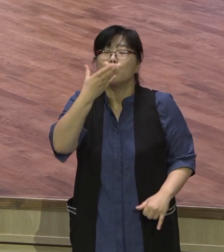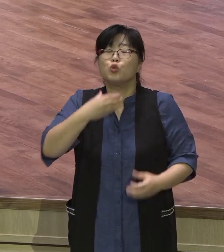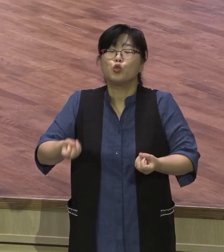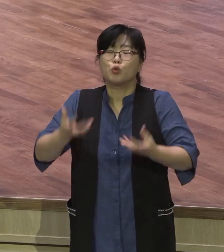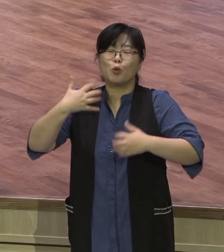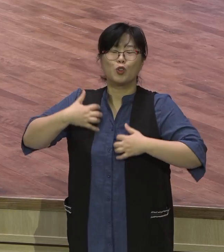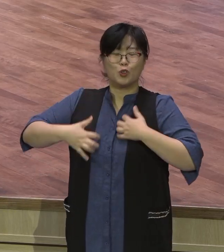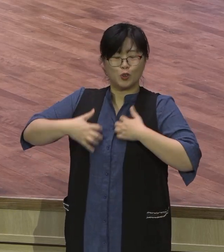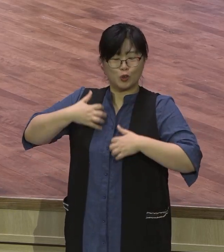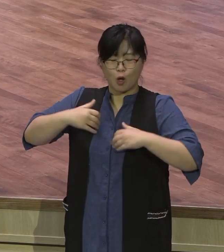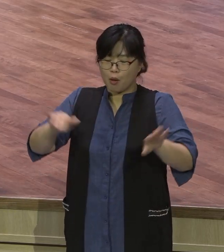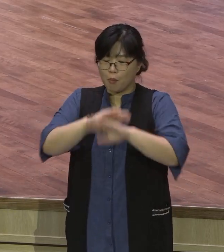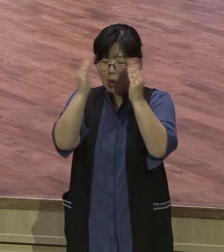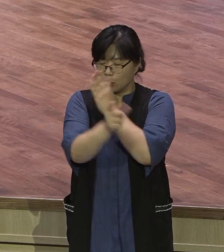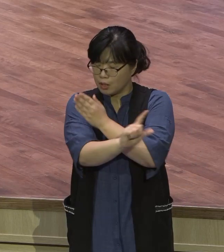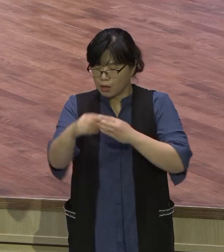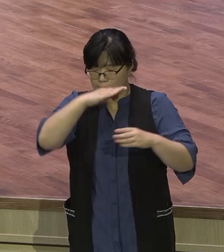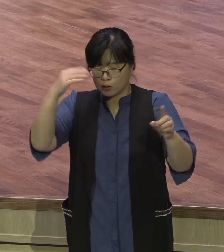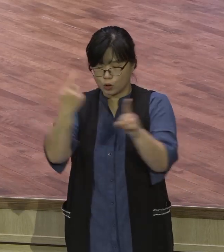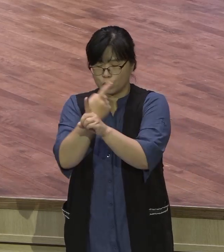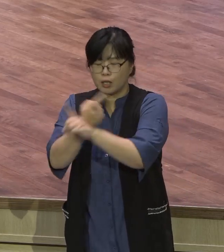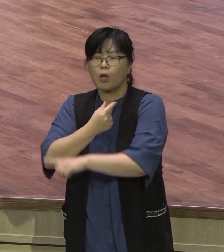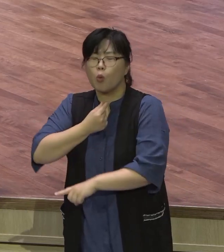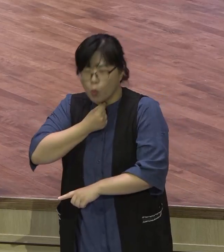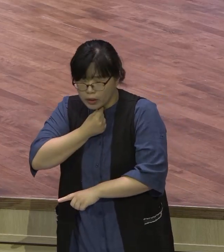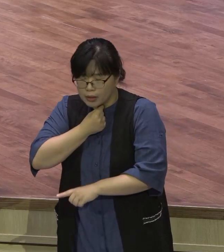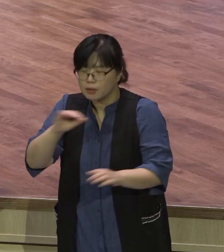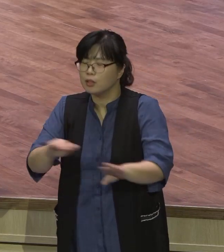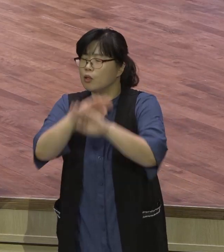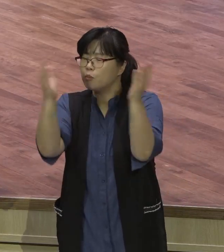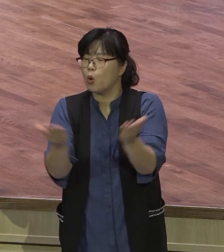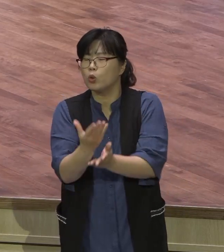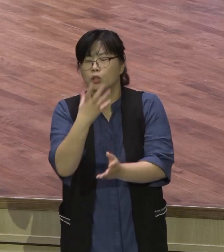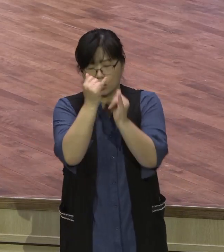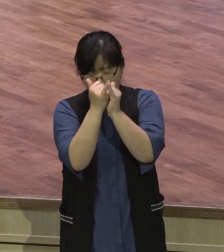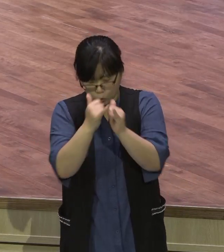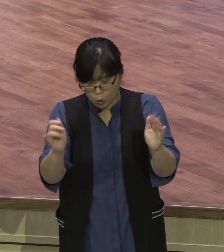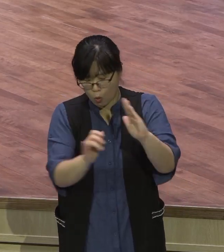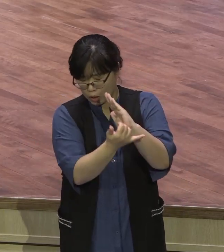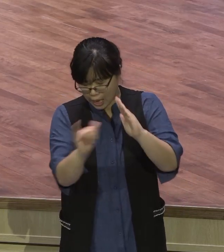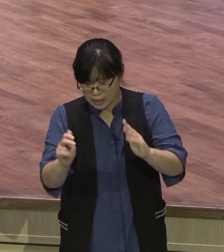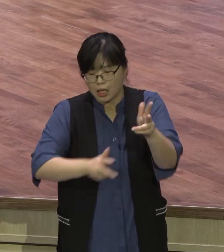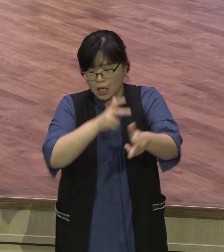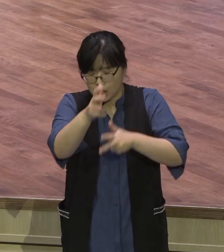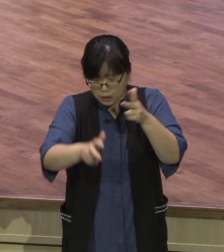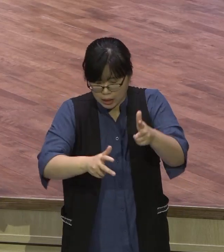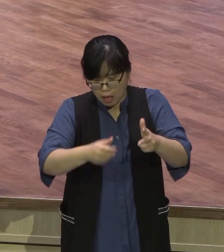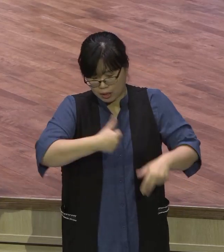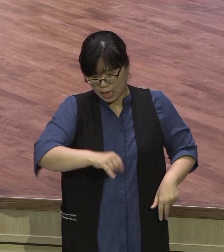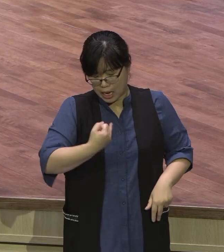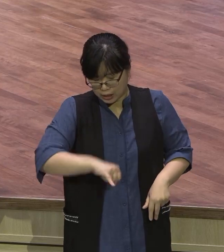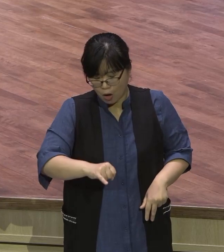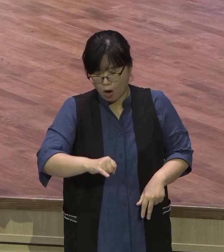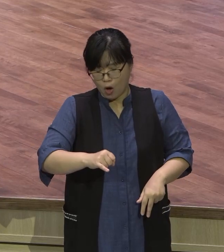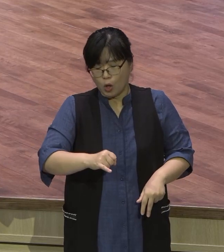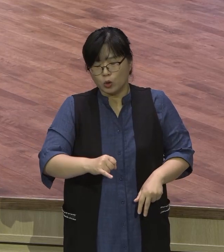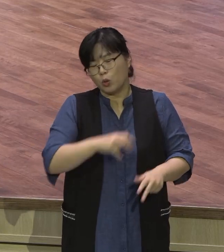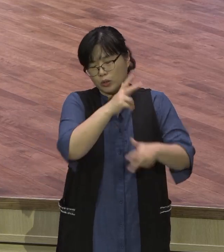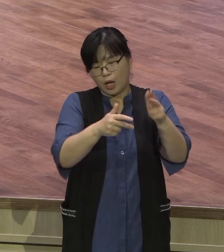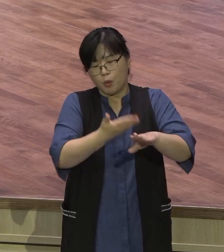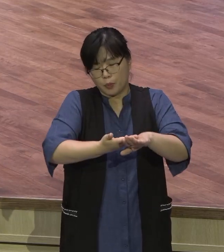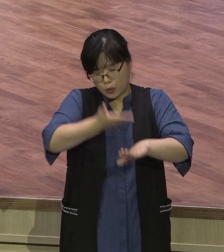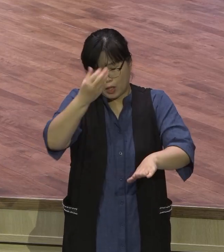치유되고 회복되기를 원하면서 오늘 또 하나님 앞에 고개시킨 모든 성도들 가정과 생업과 자녀들과 사이구에 파손과 협력하는